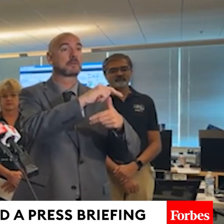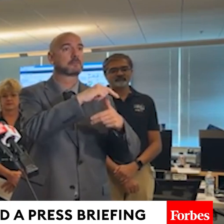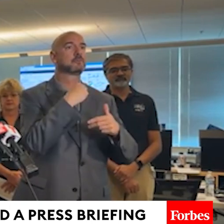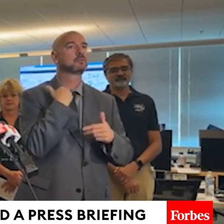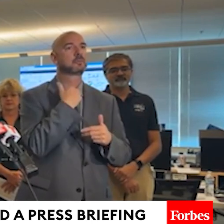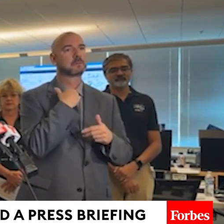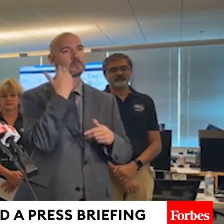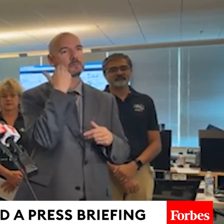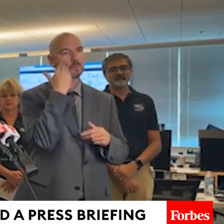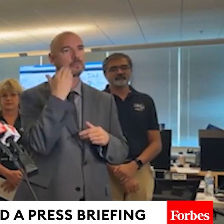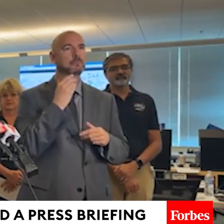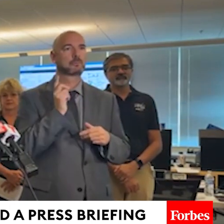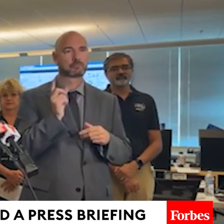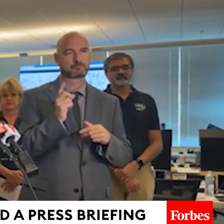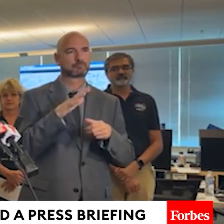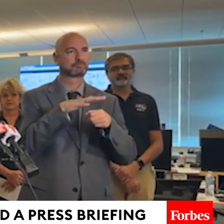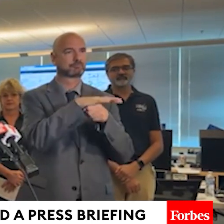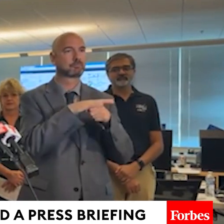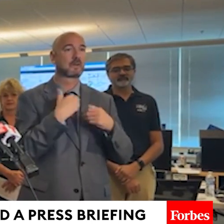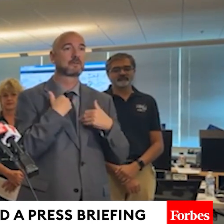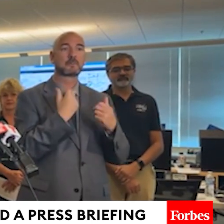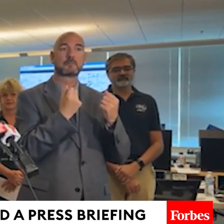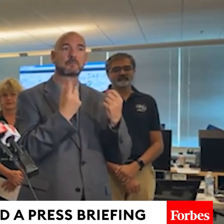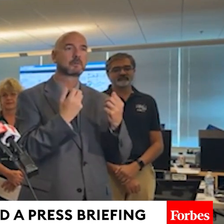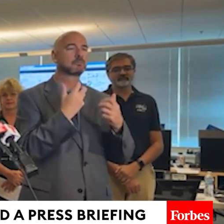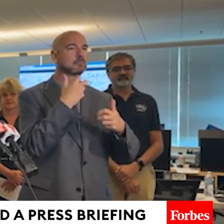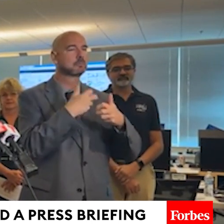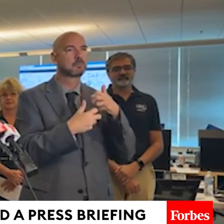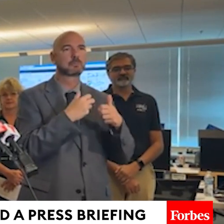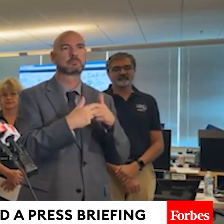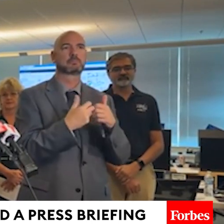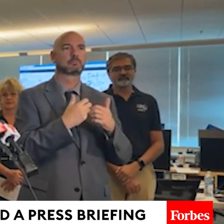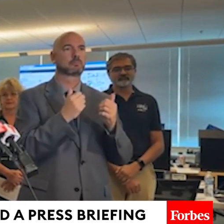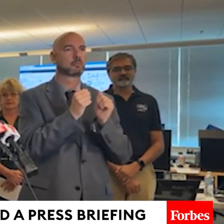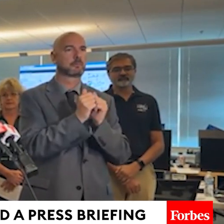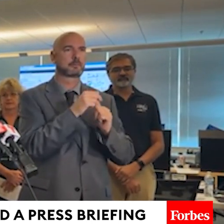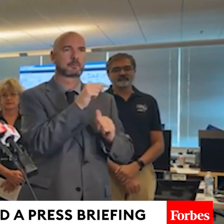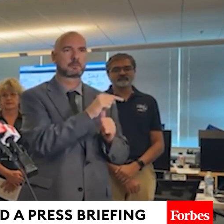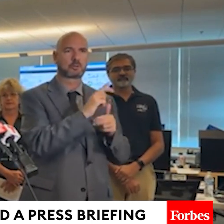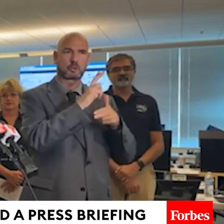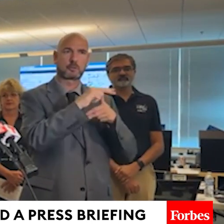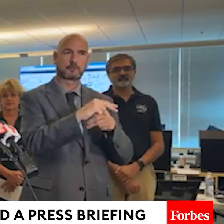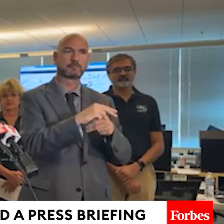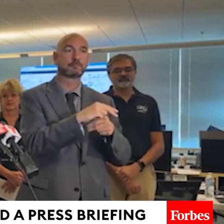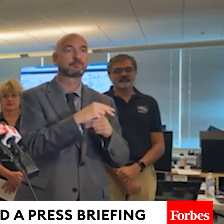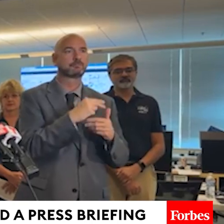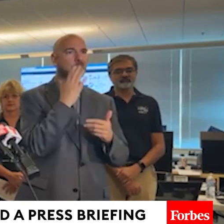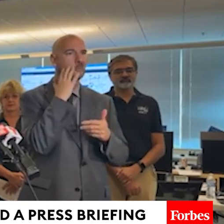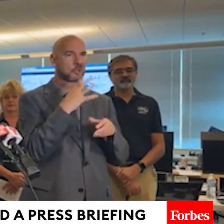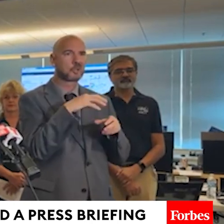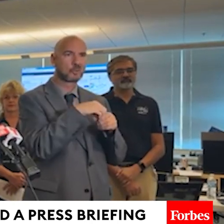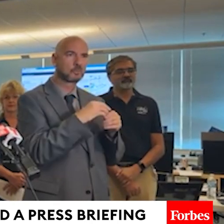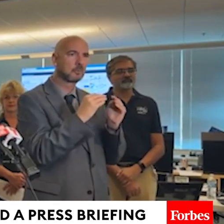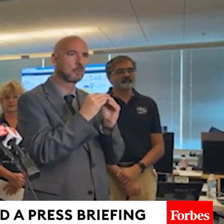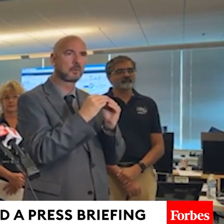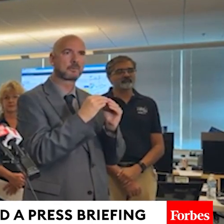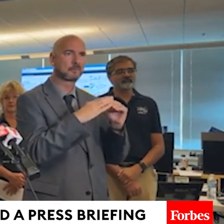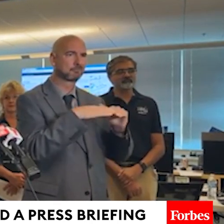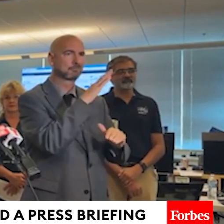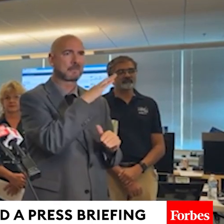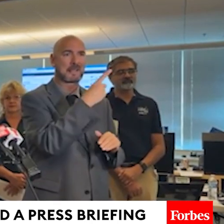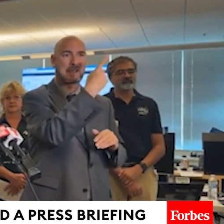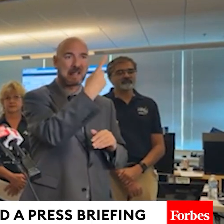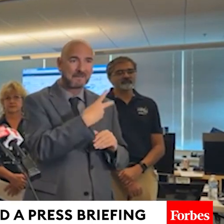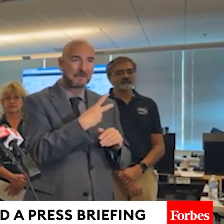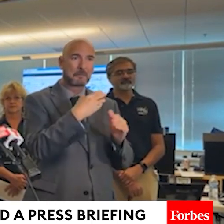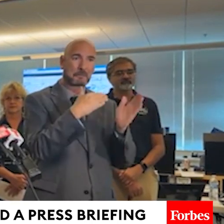región sigue enfrentando muchos problemas relacionados con la tormenta. Entre ellos, más de 500,000 de personas siguen